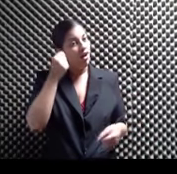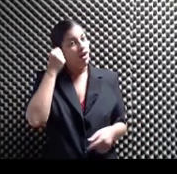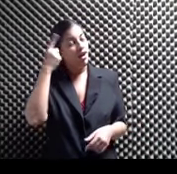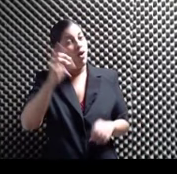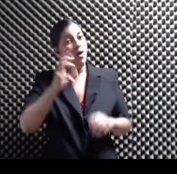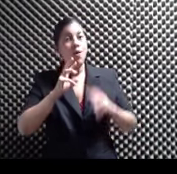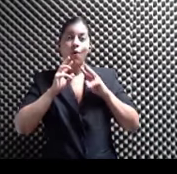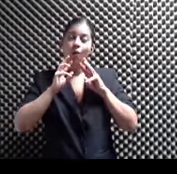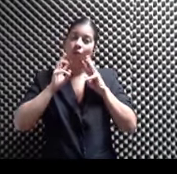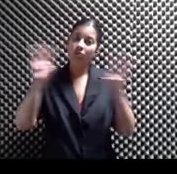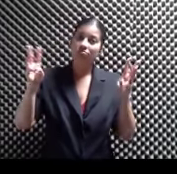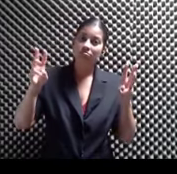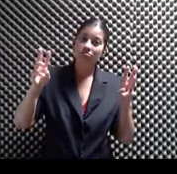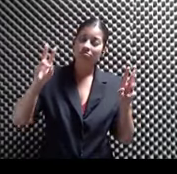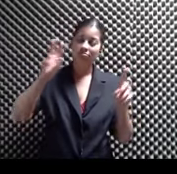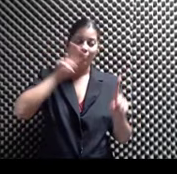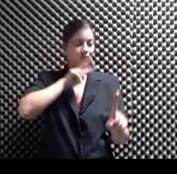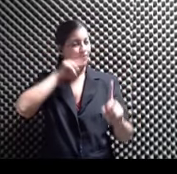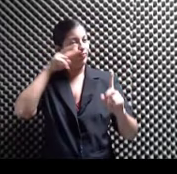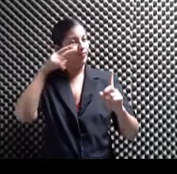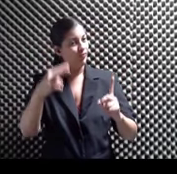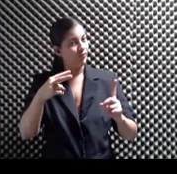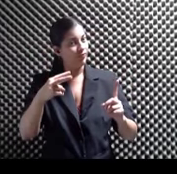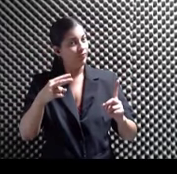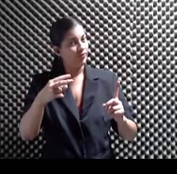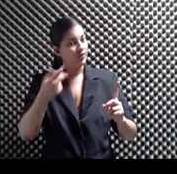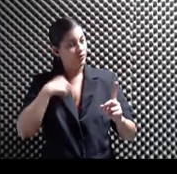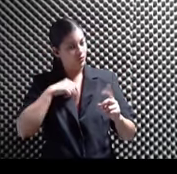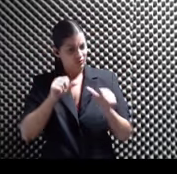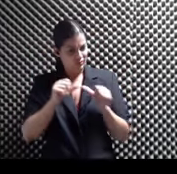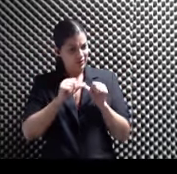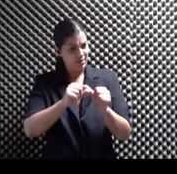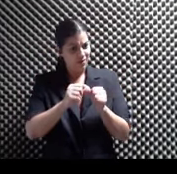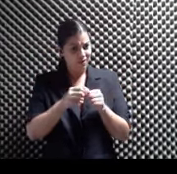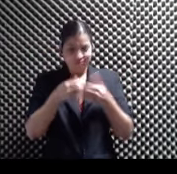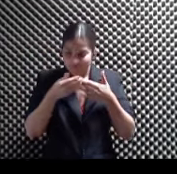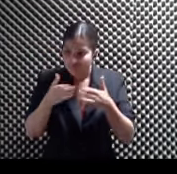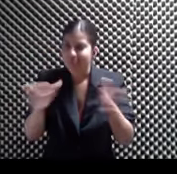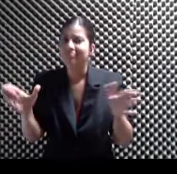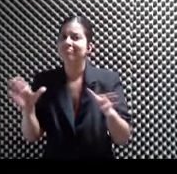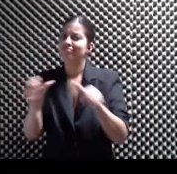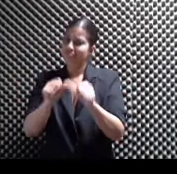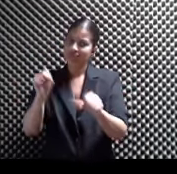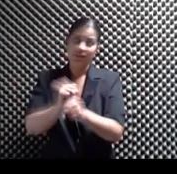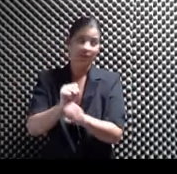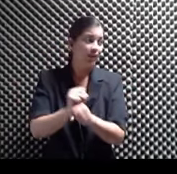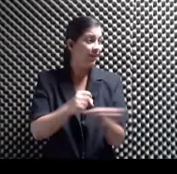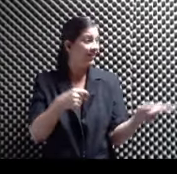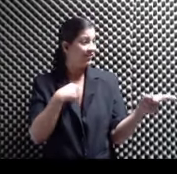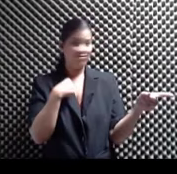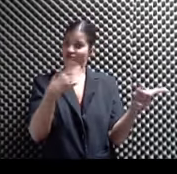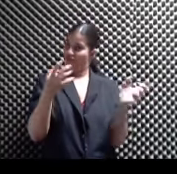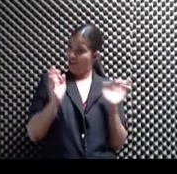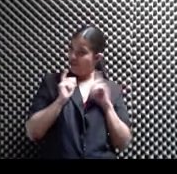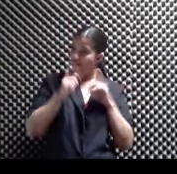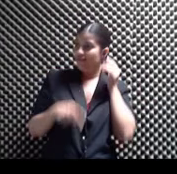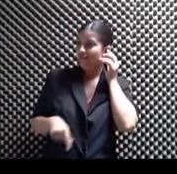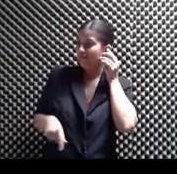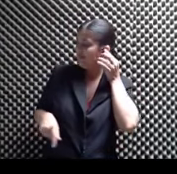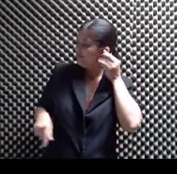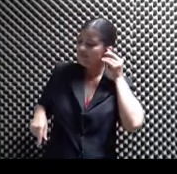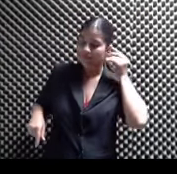mente y los panoramas y nos obliga a seguir para adelante, a seguir buscando, a seguir trabajando. Ah, yo quiero ir para allá porque yo no sé, a